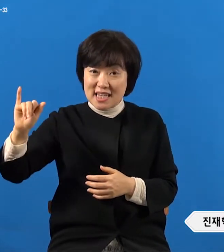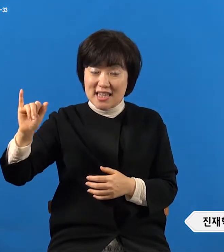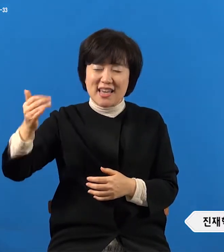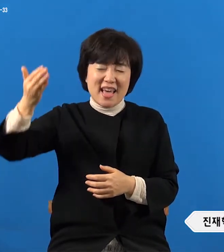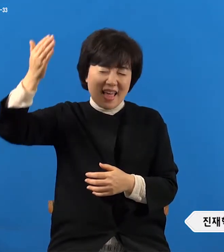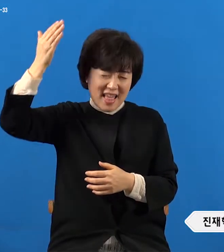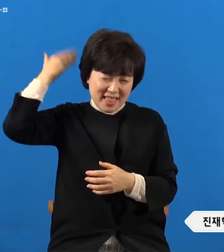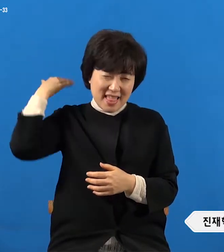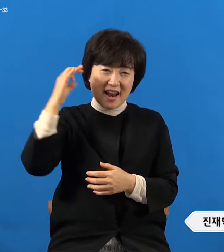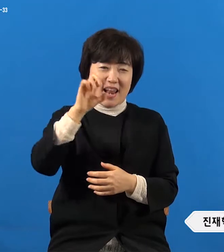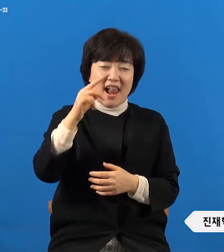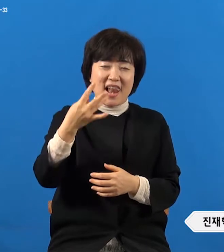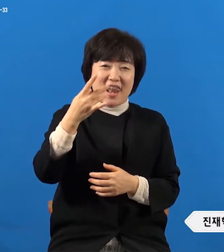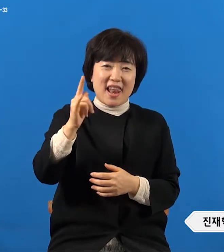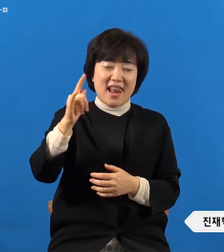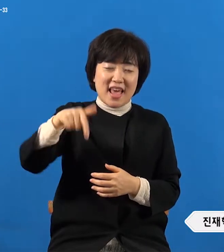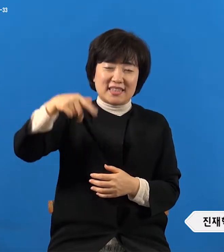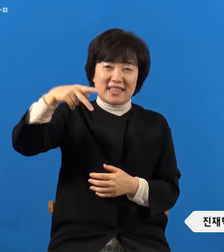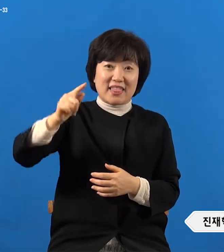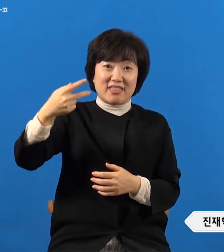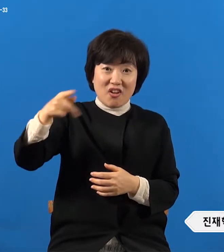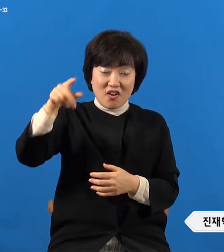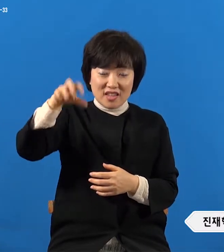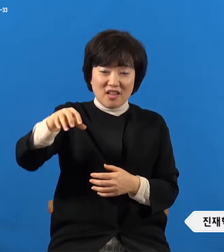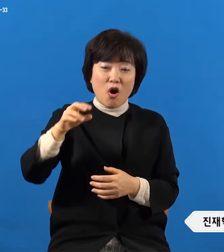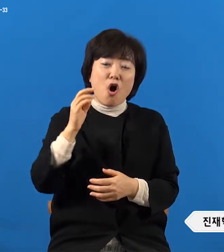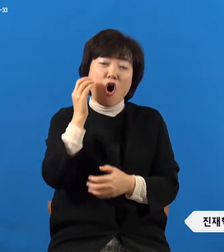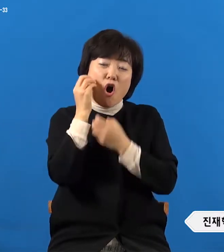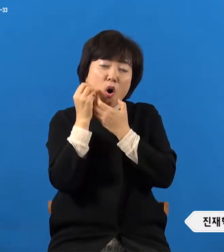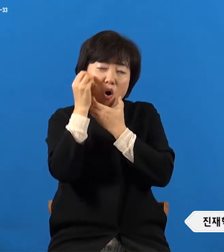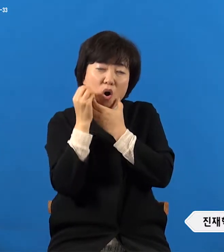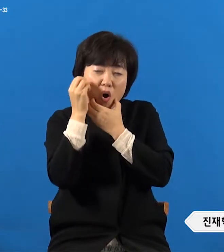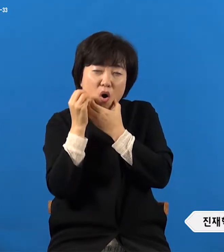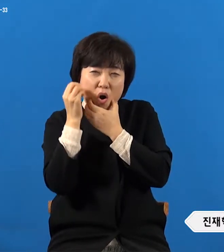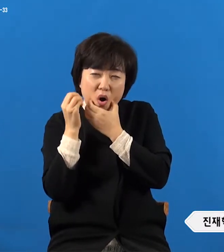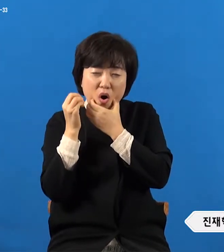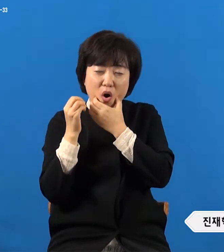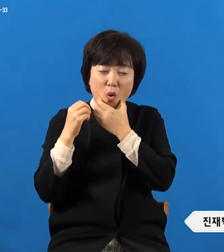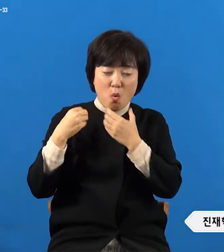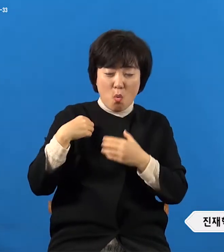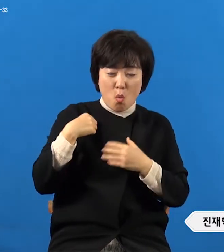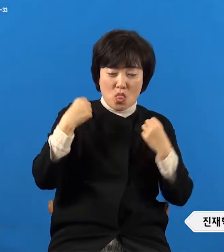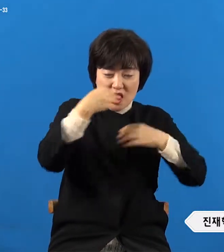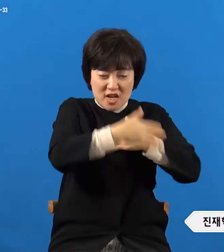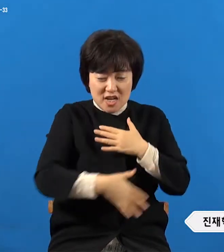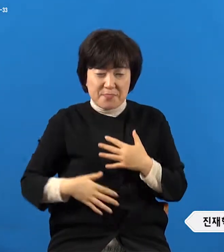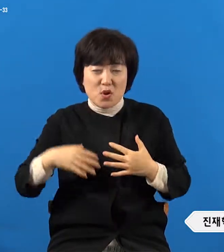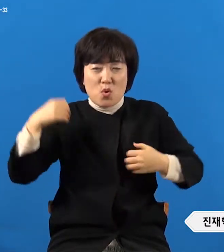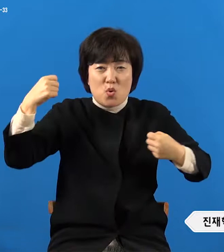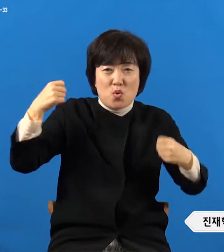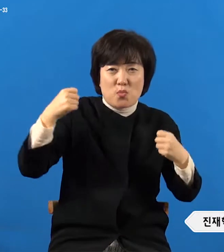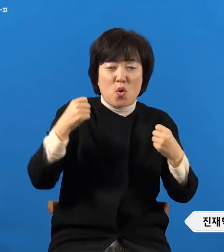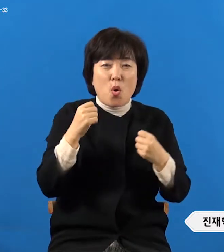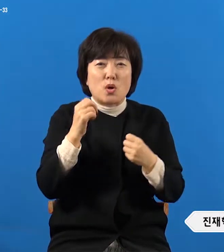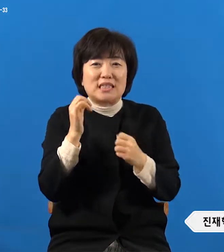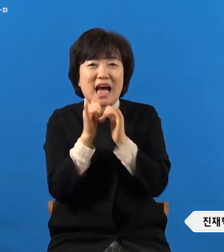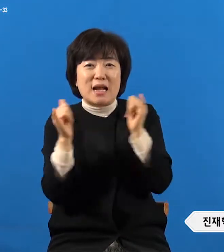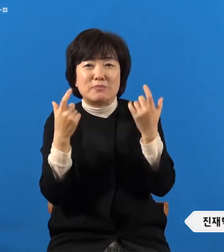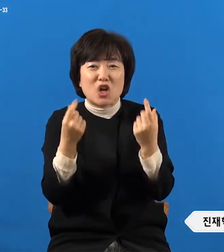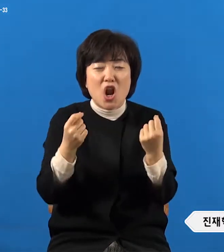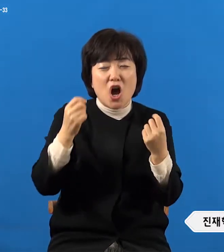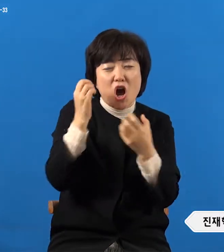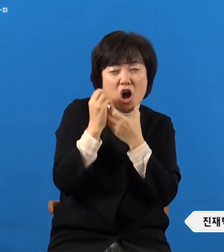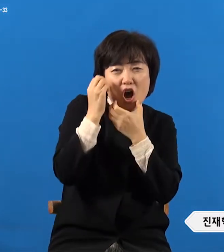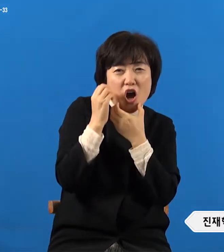때 원숭이에게 무대복을 입혀서 사람처럼 변장해서 춤을 추게 하고 즐기는